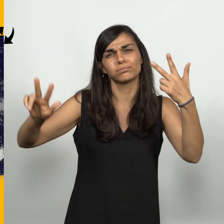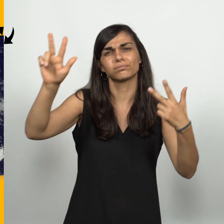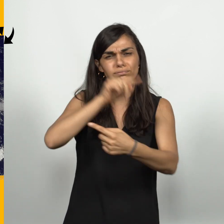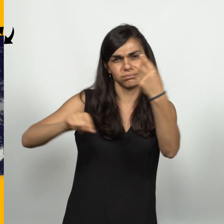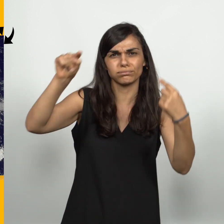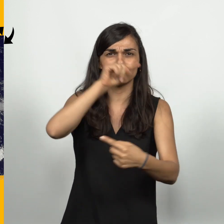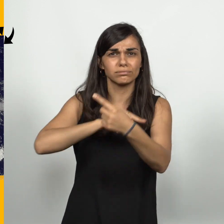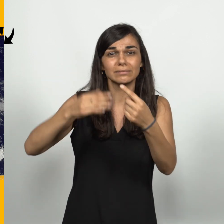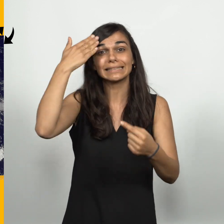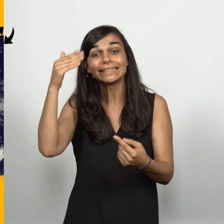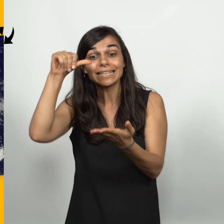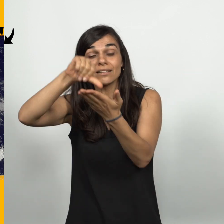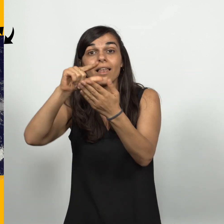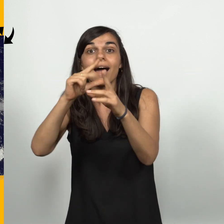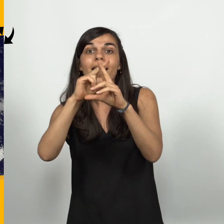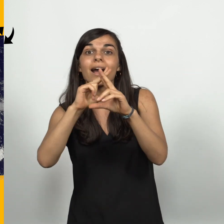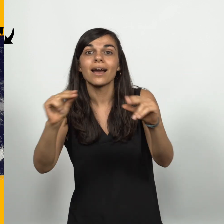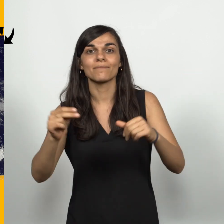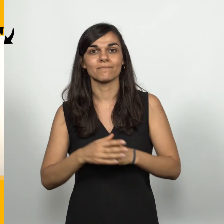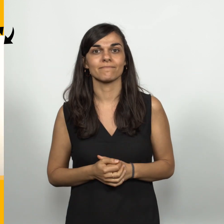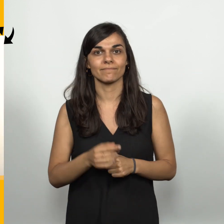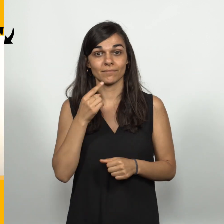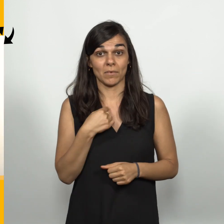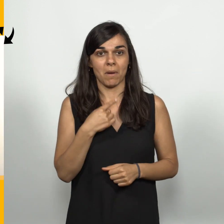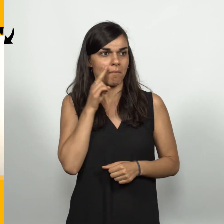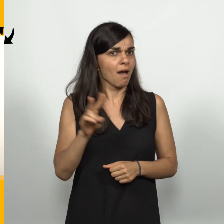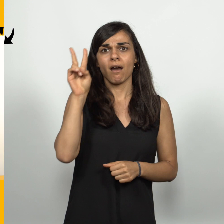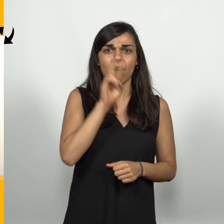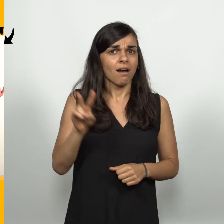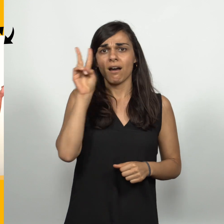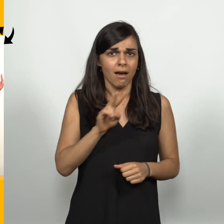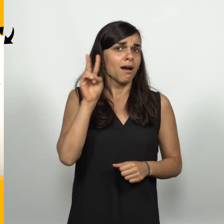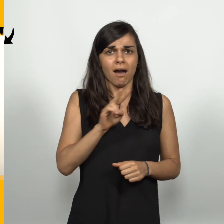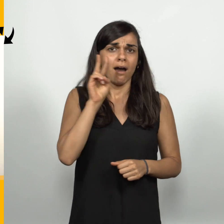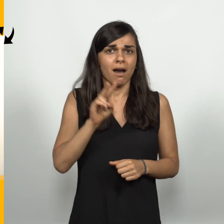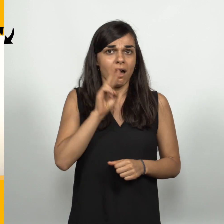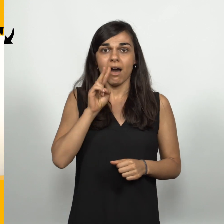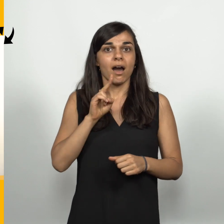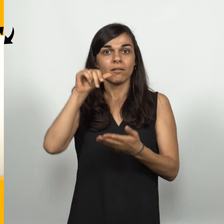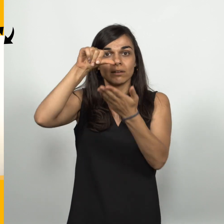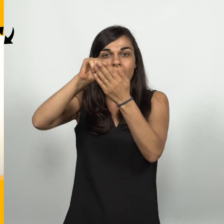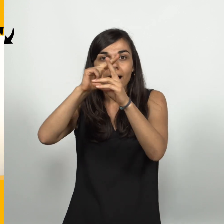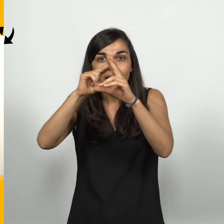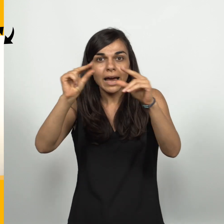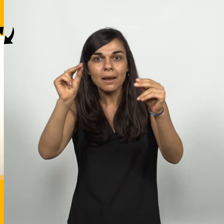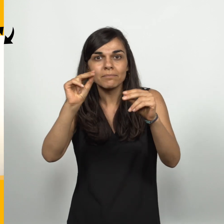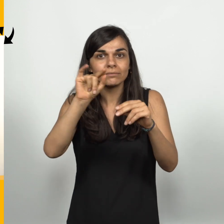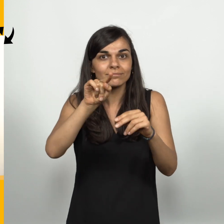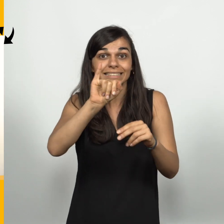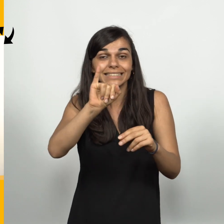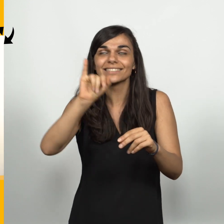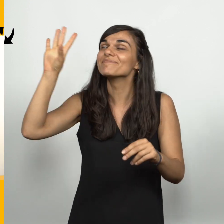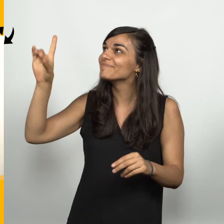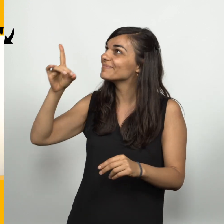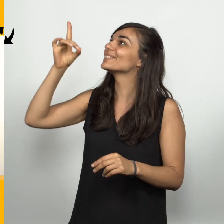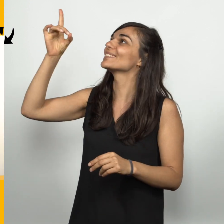Mais sachez qu'au centre, il y a une zone d'accalmie. Mes yeux étaient fixés sur les vents violents et j'avais perdu de vue la zone de calme que Dieu